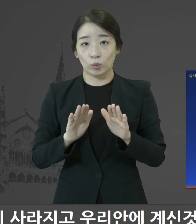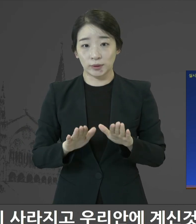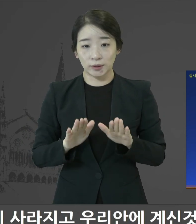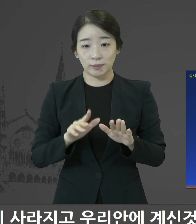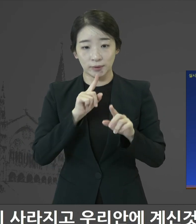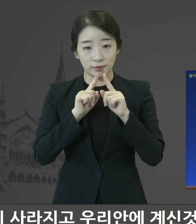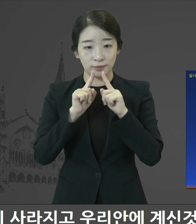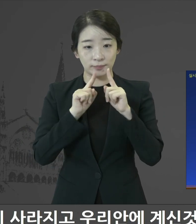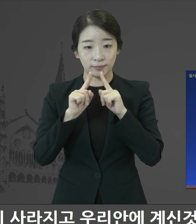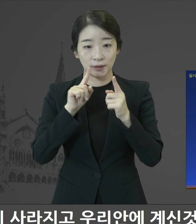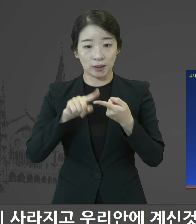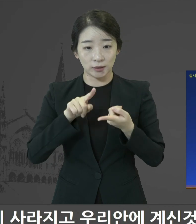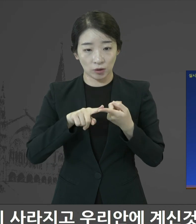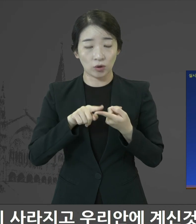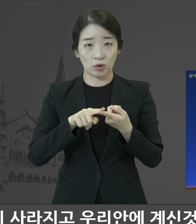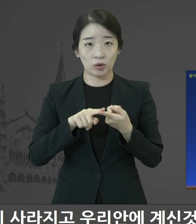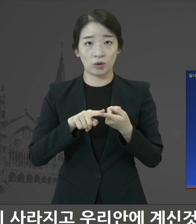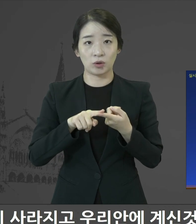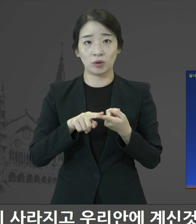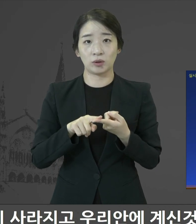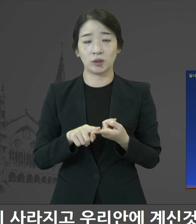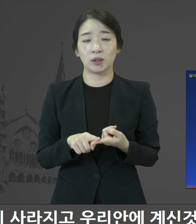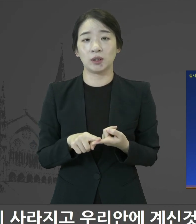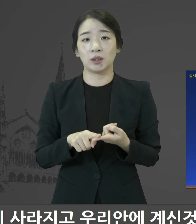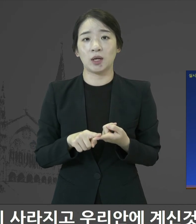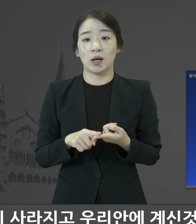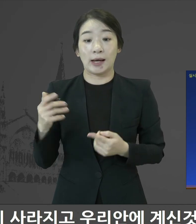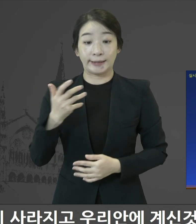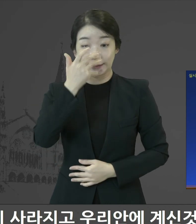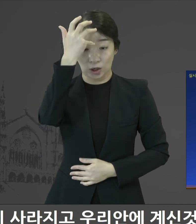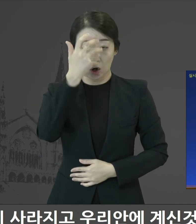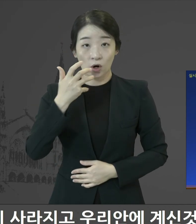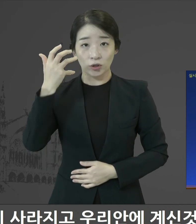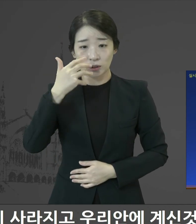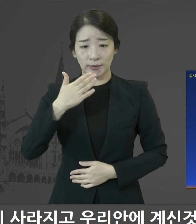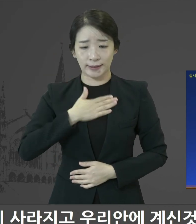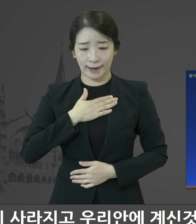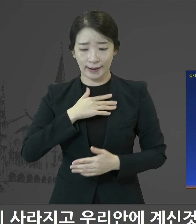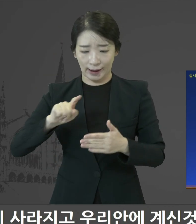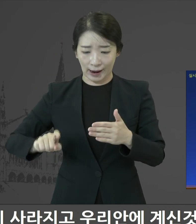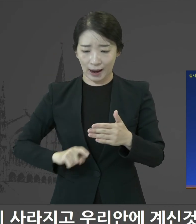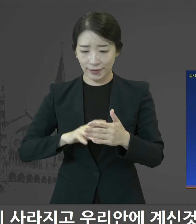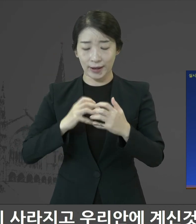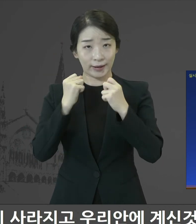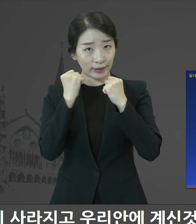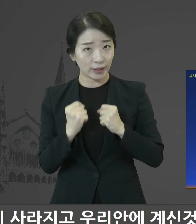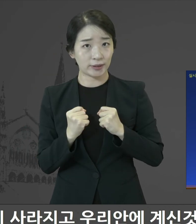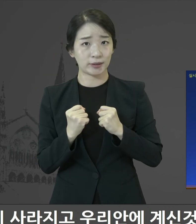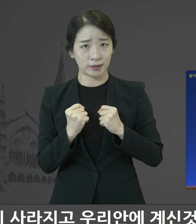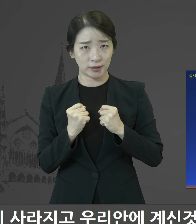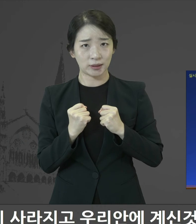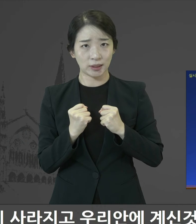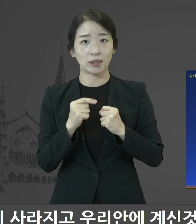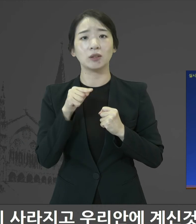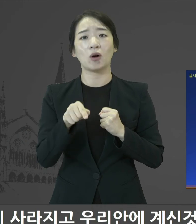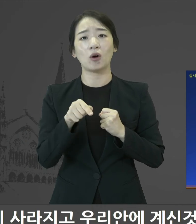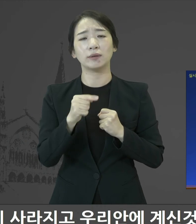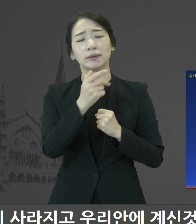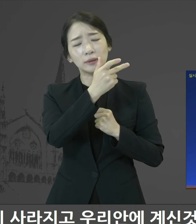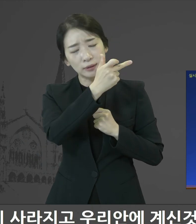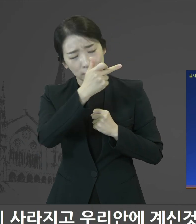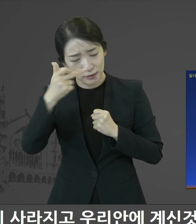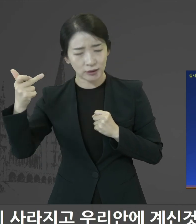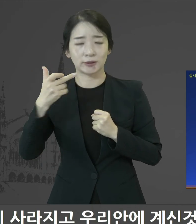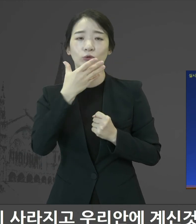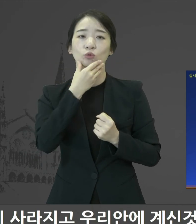어떻게 이해하냐면요, 성령께서 우리 안에 계시다는 것이 우리에게 큰 축복인